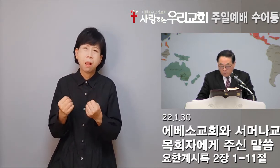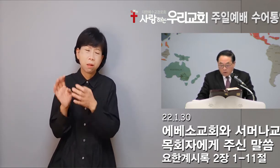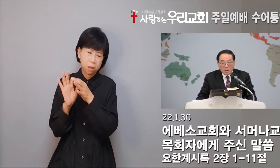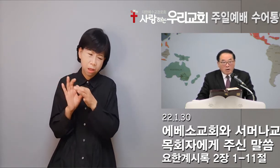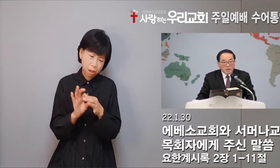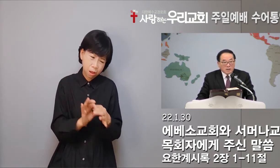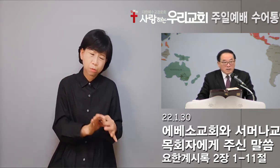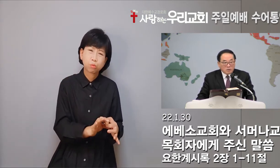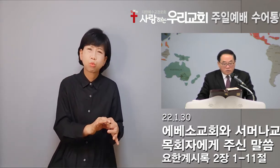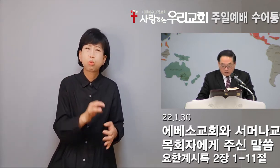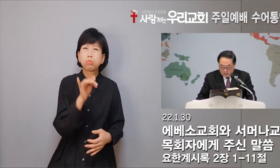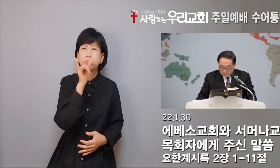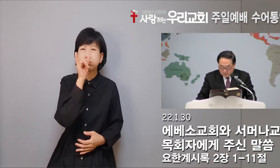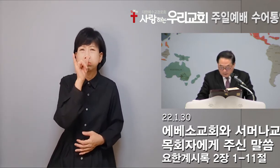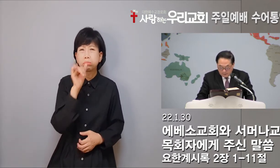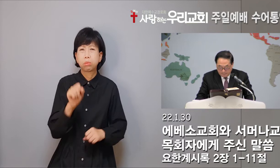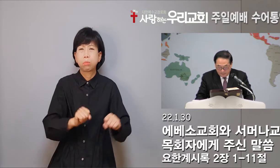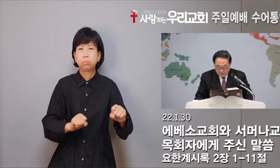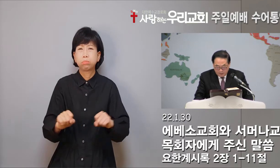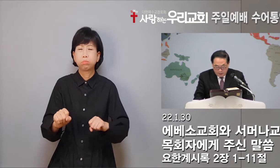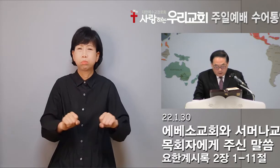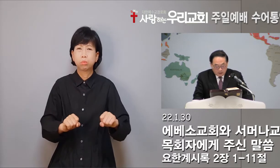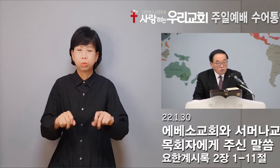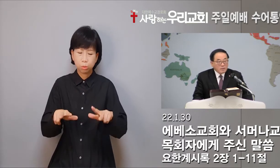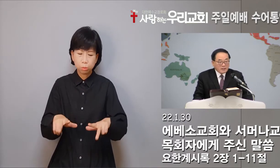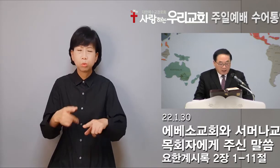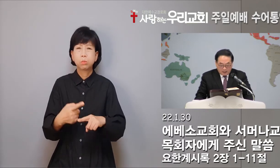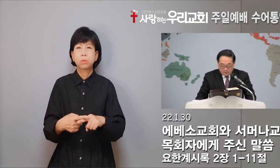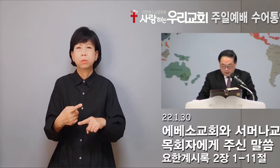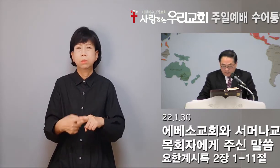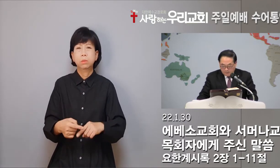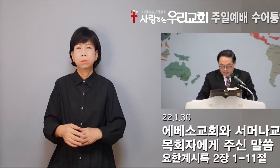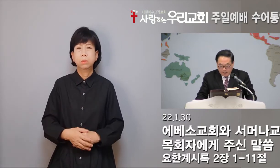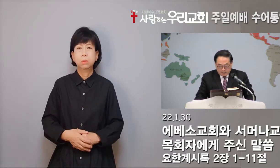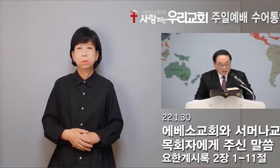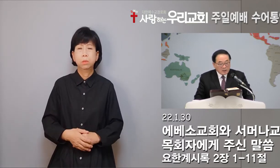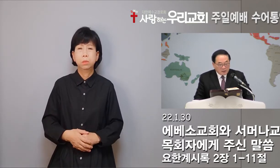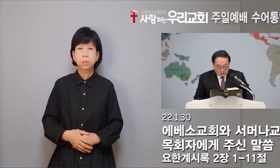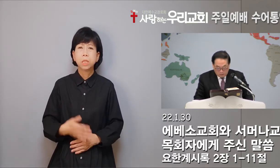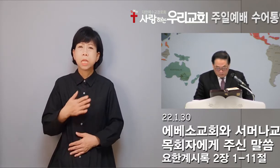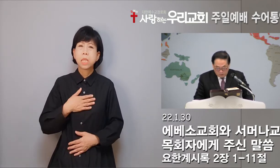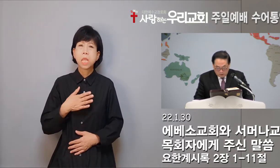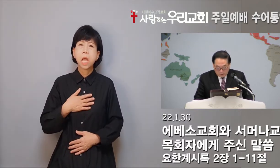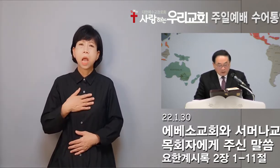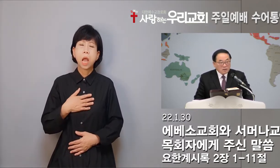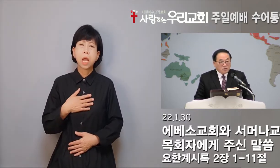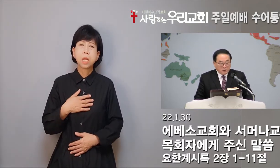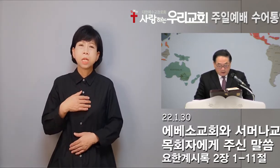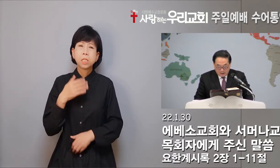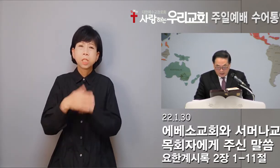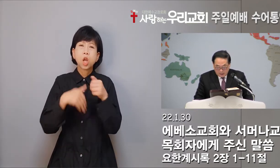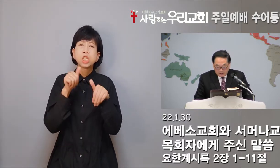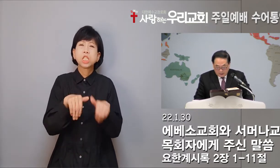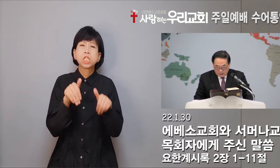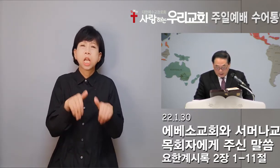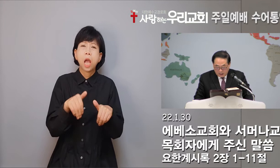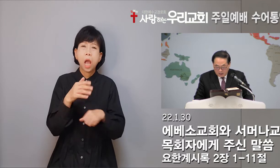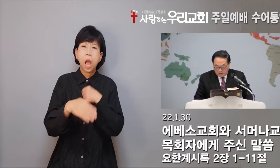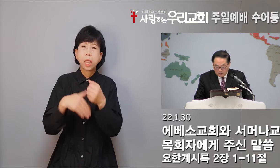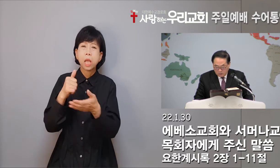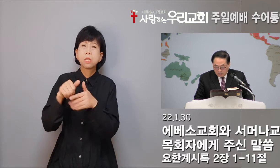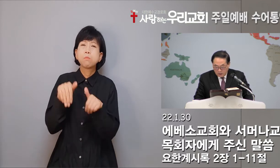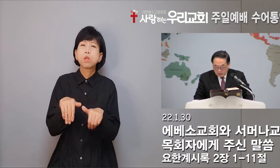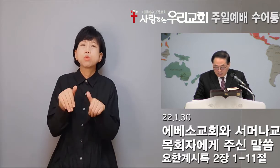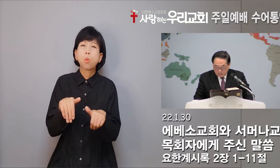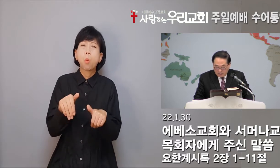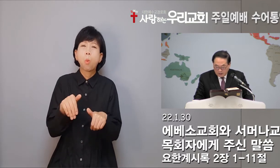끊이지 않고 활개친 것도 사실입니다. 지금도 마찬가지입니다. 자칭 사도, 자칭 선지자, 자칭